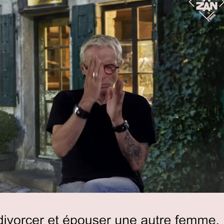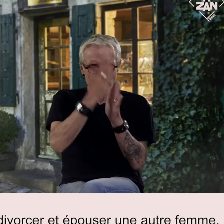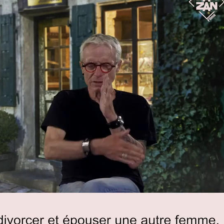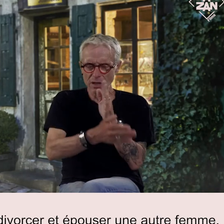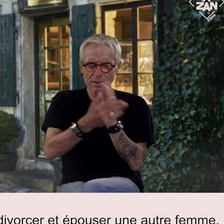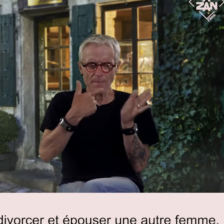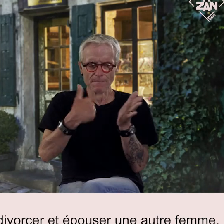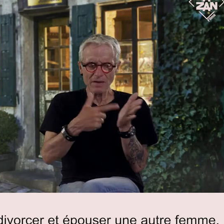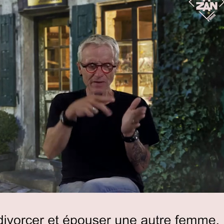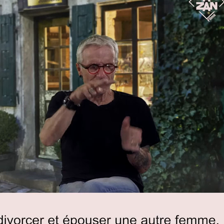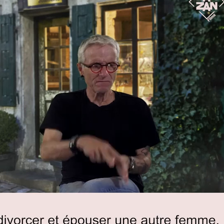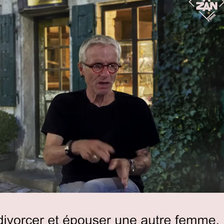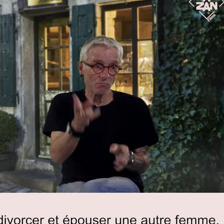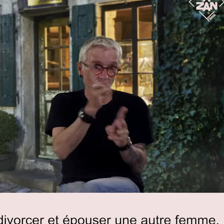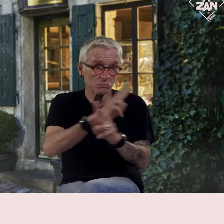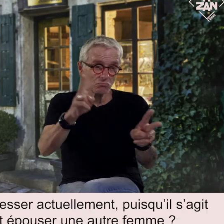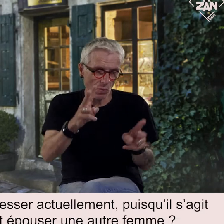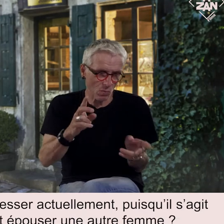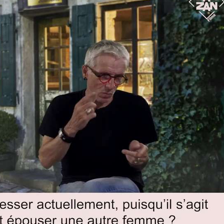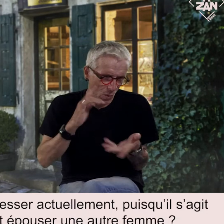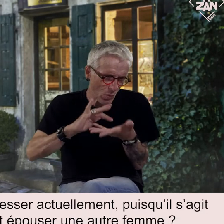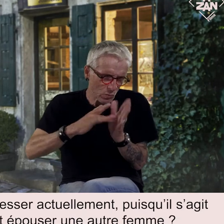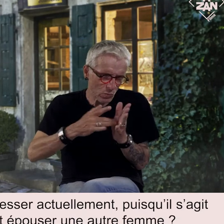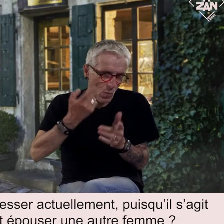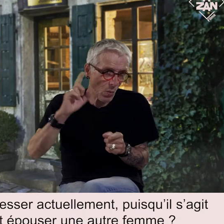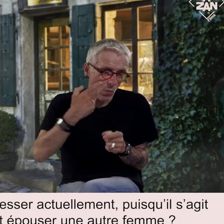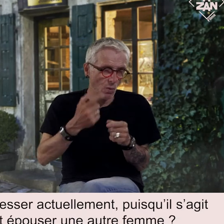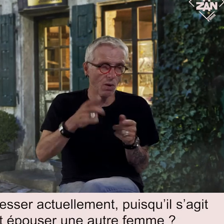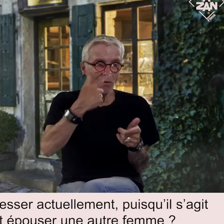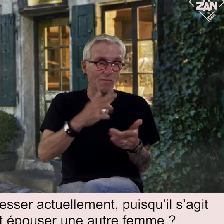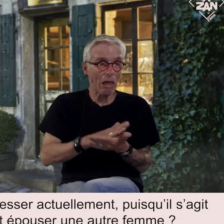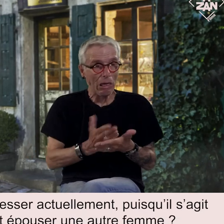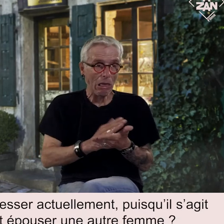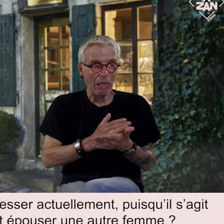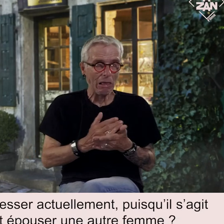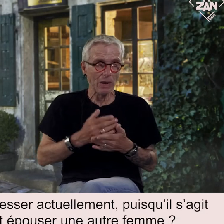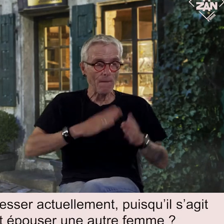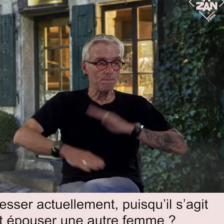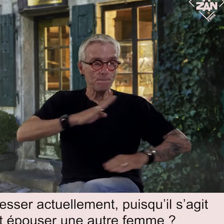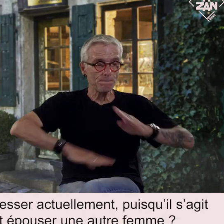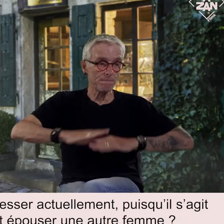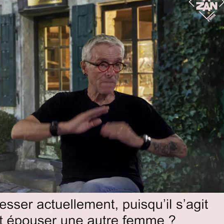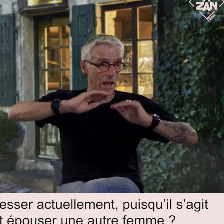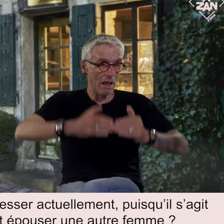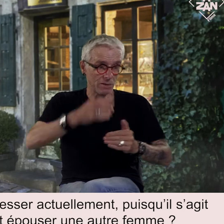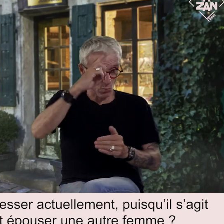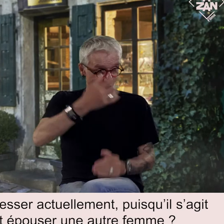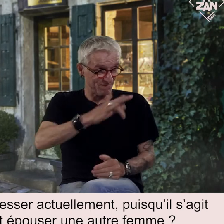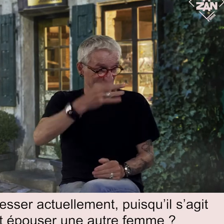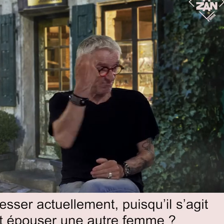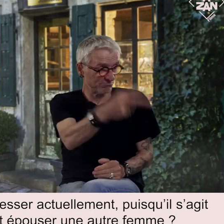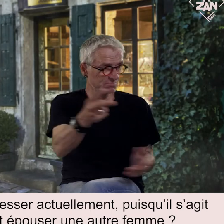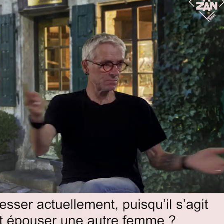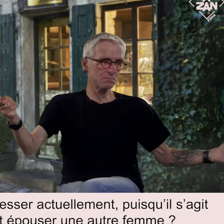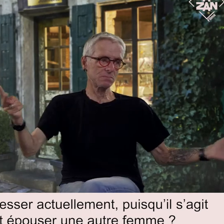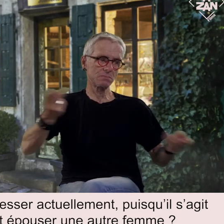Ce sont là des faits de notoriété publique et votre hésitation, vos scrupules, tout doit cesser actuellement puisqu'il s'agit de votre fils.